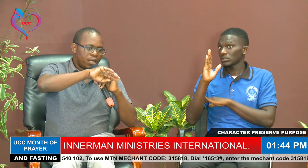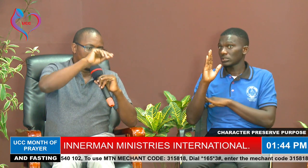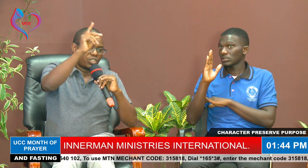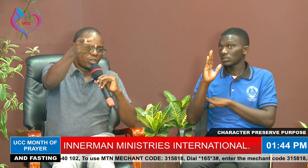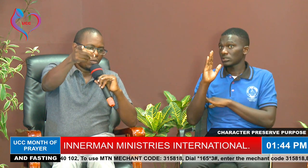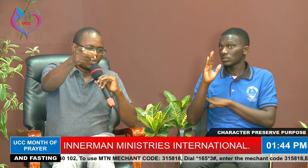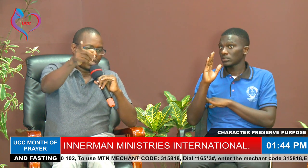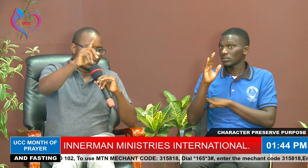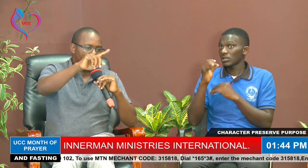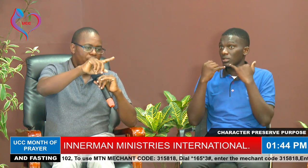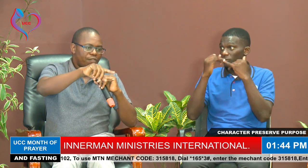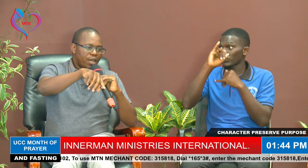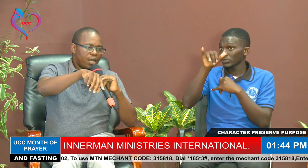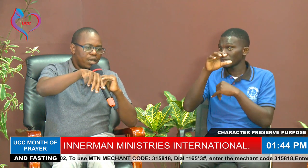yagamba Jacob namugamba